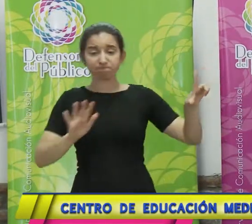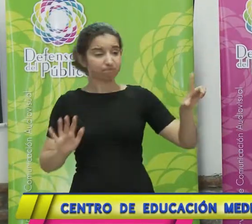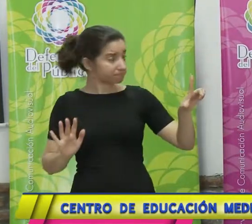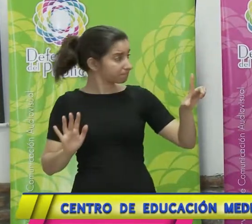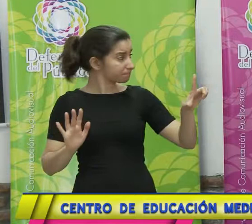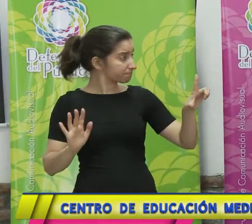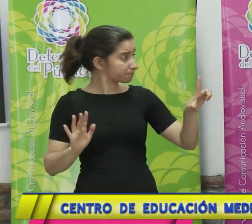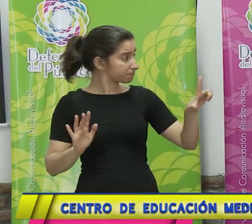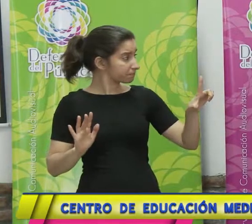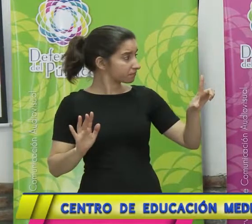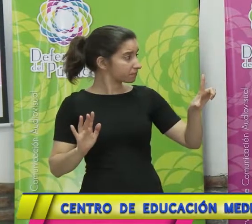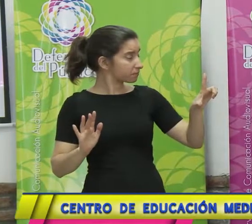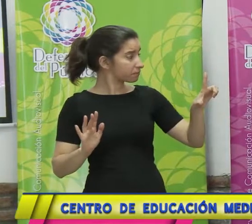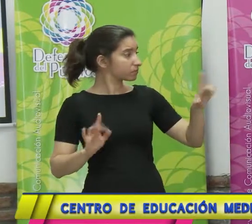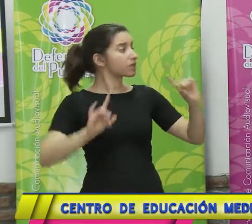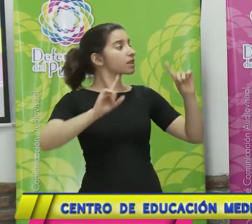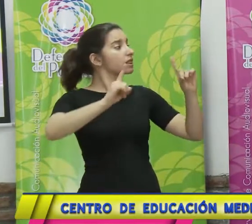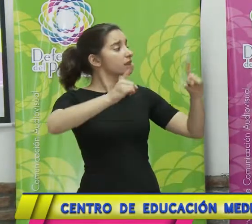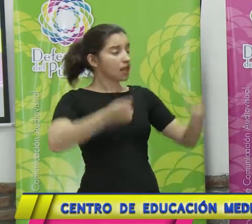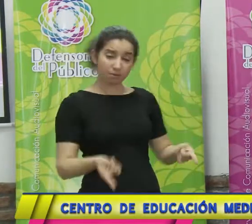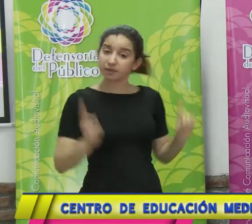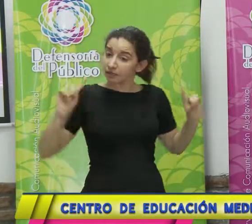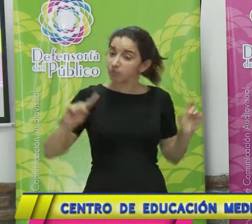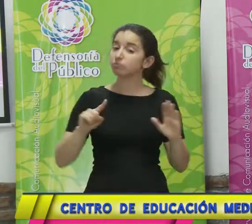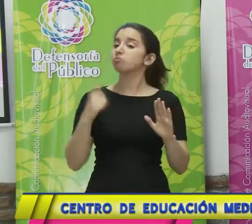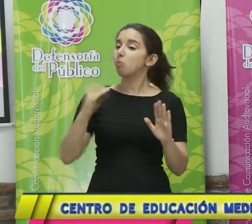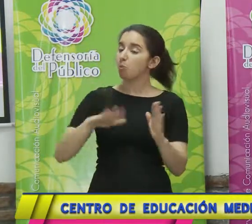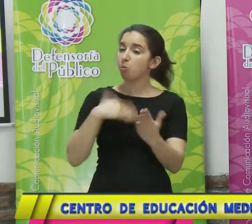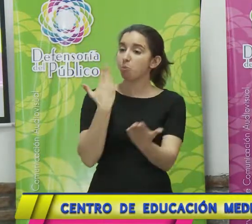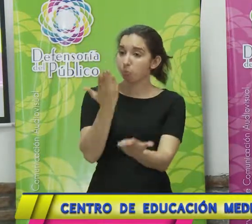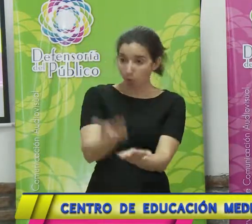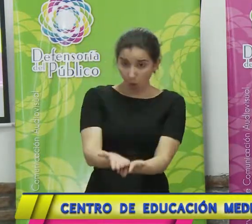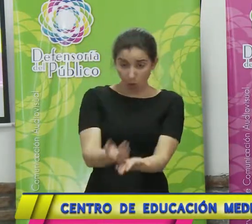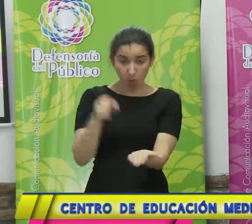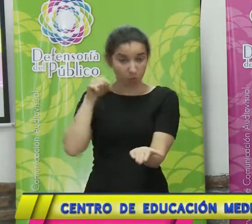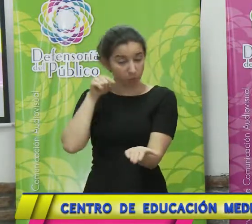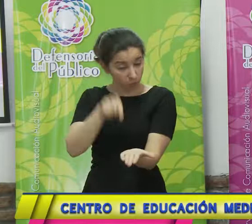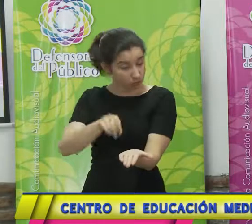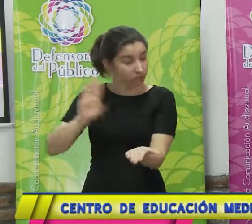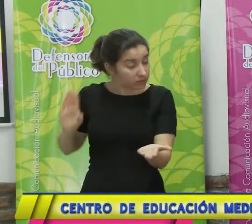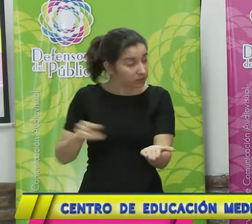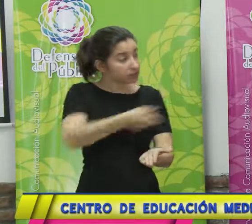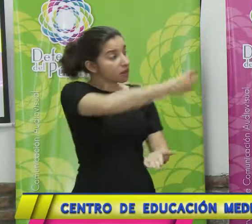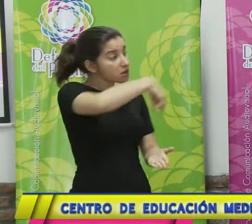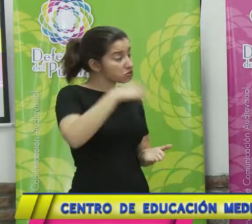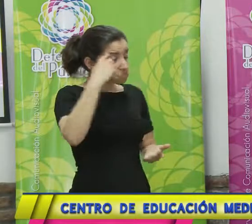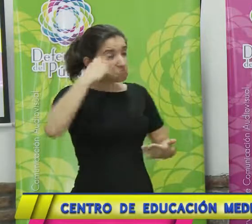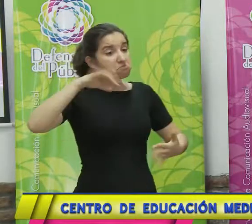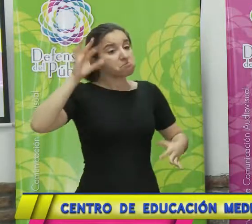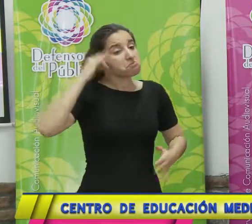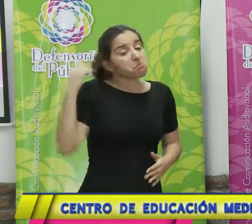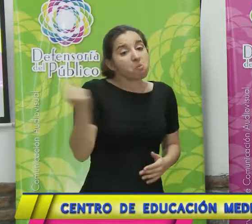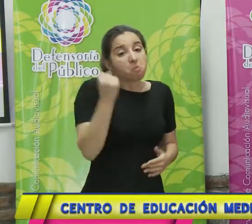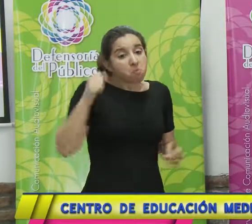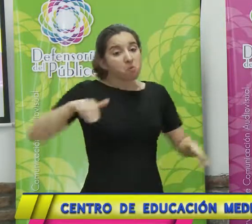no sé que también traemos una propuesta que es importante que a nosotros nos parece importante y creo que yo creo yo